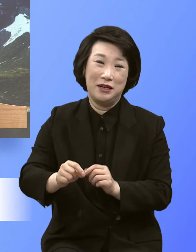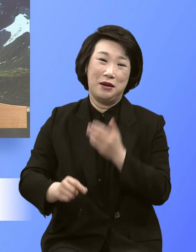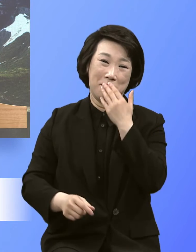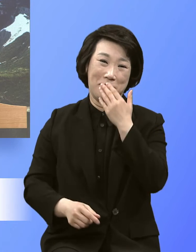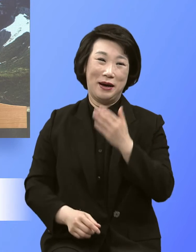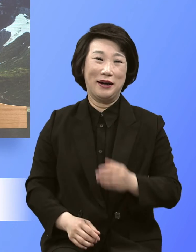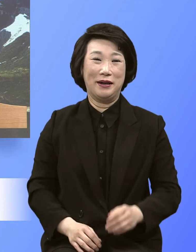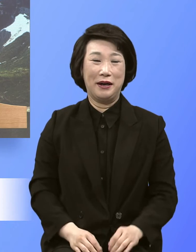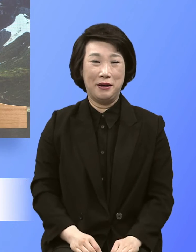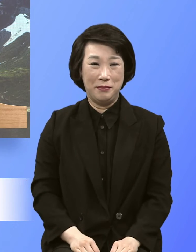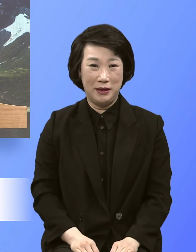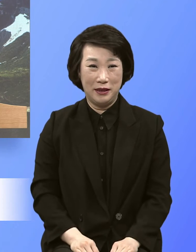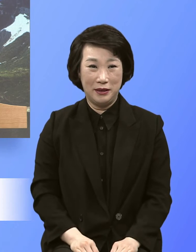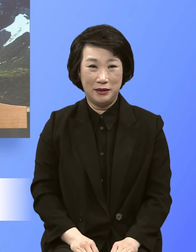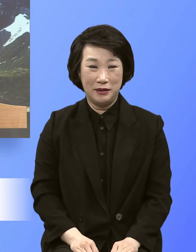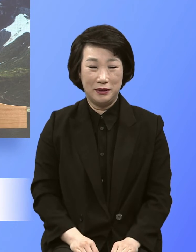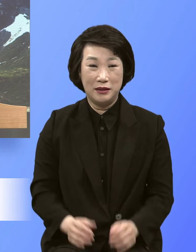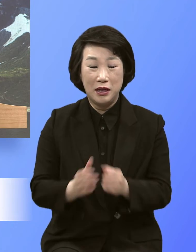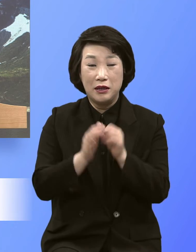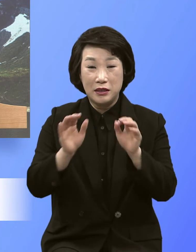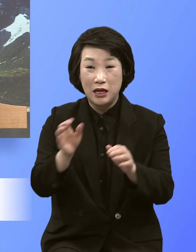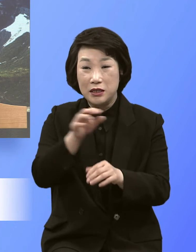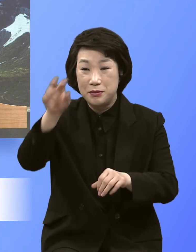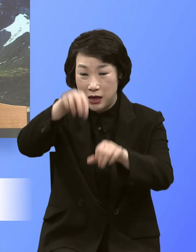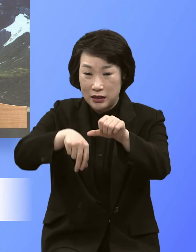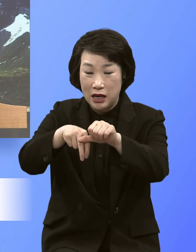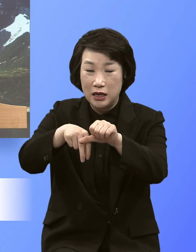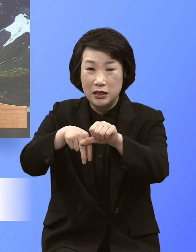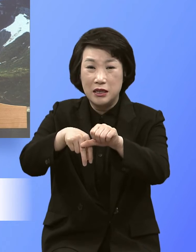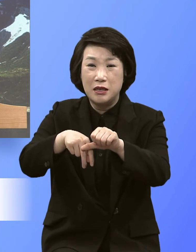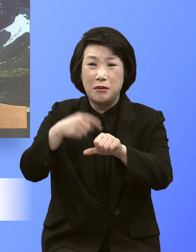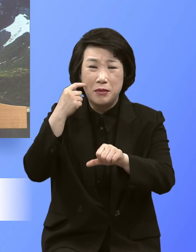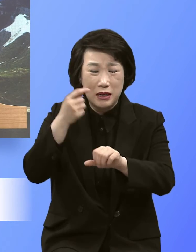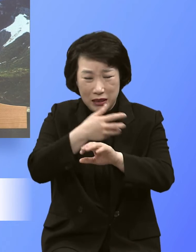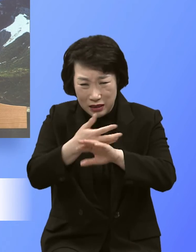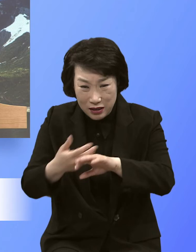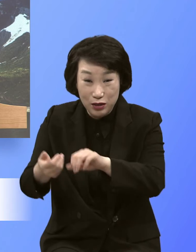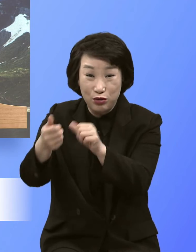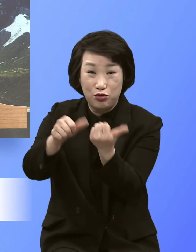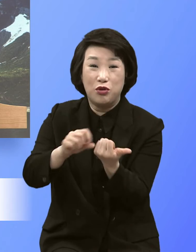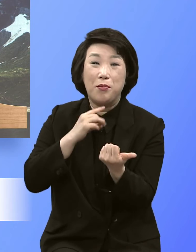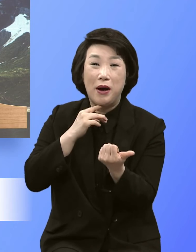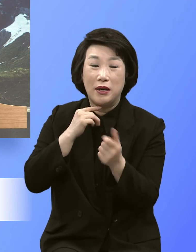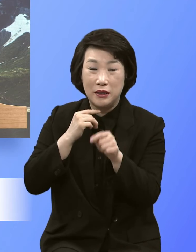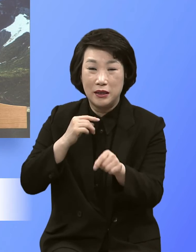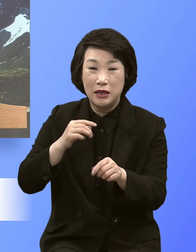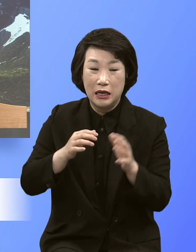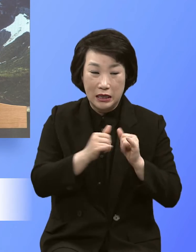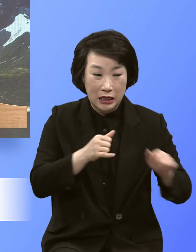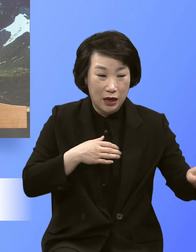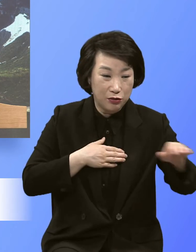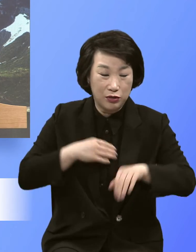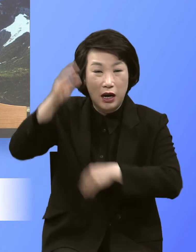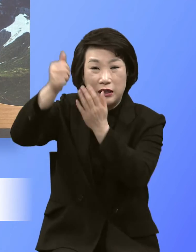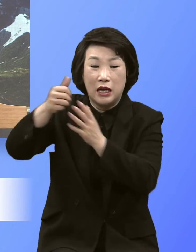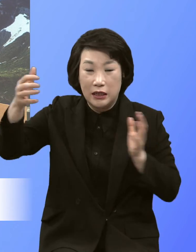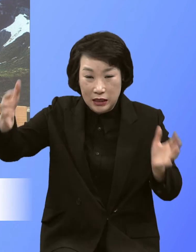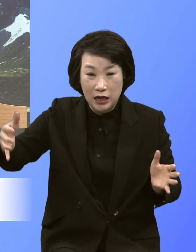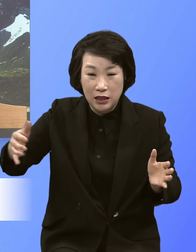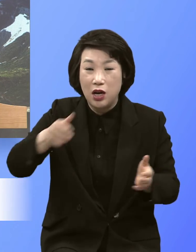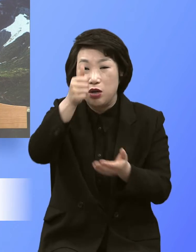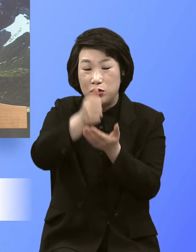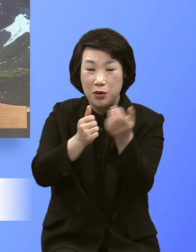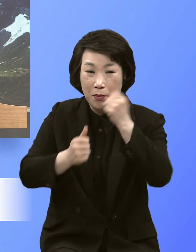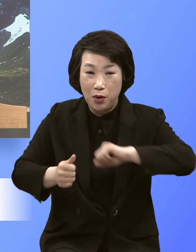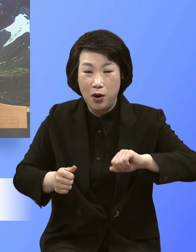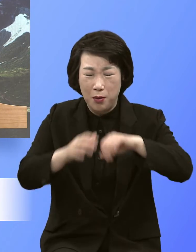것입니다. 그러므로 십자가의 참혹한 죽음만이 하나님과 인간과의 파괴된